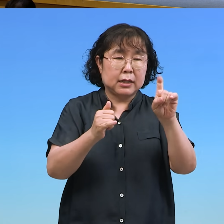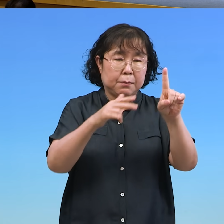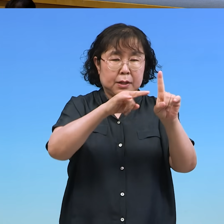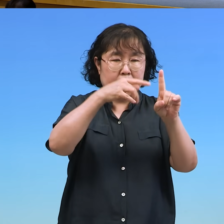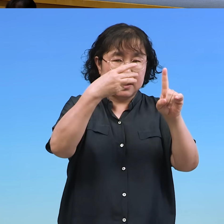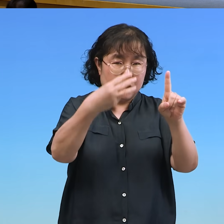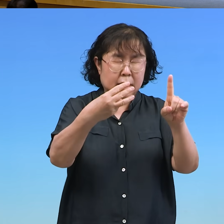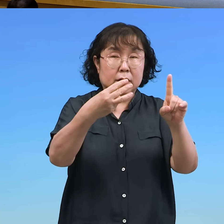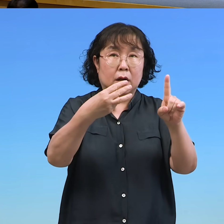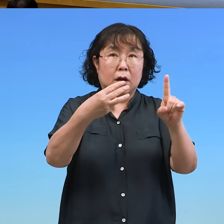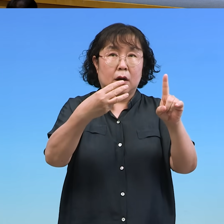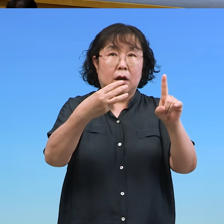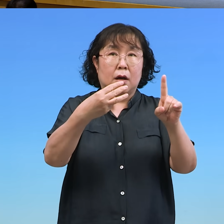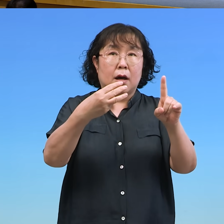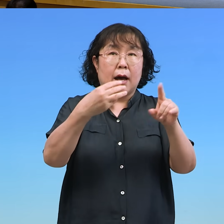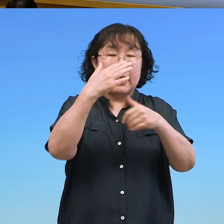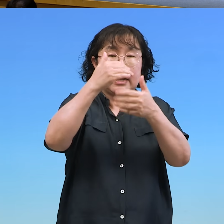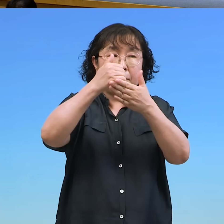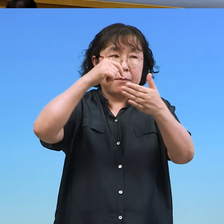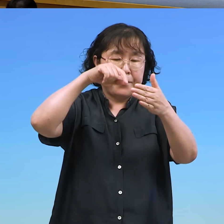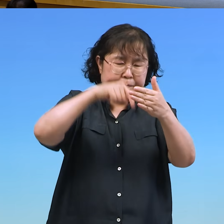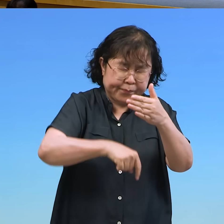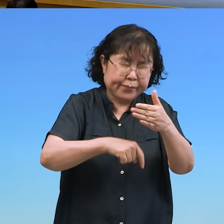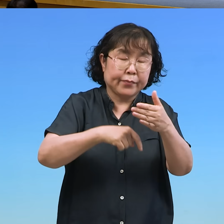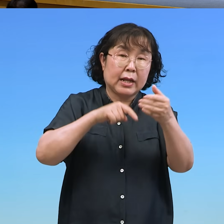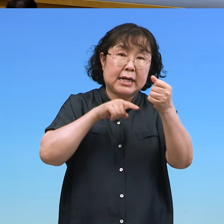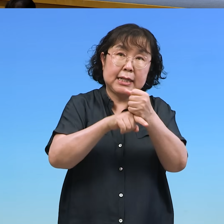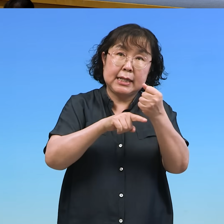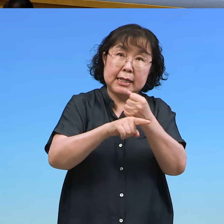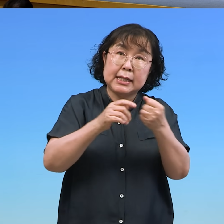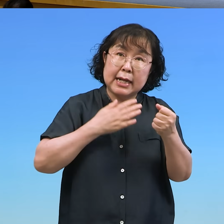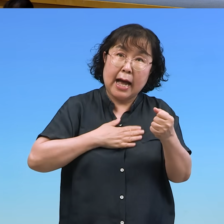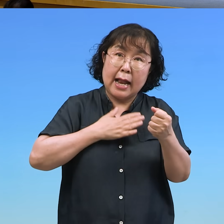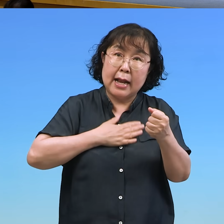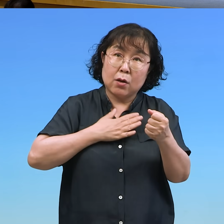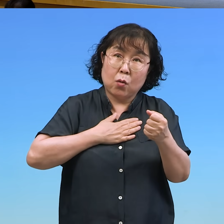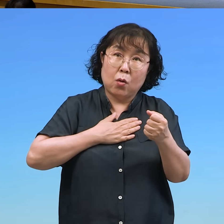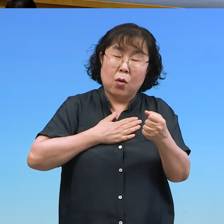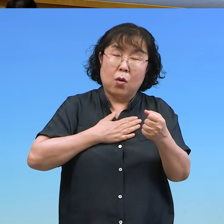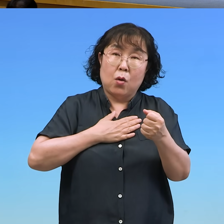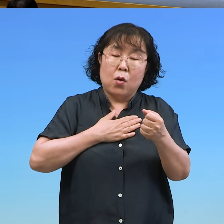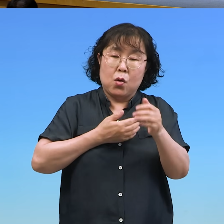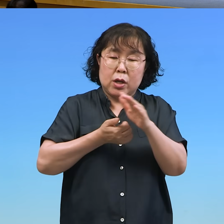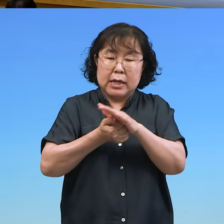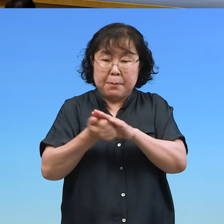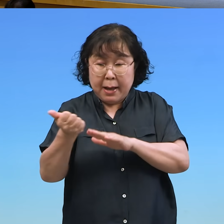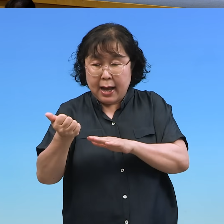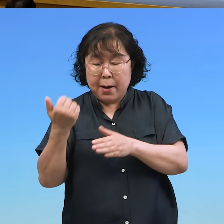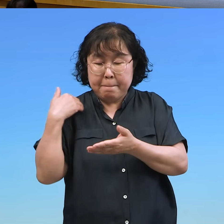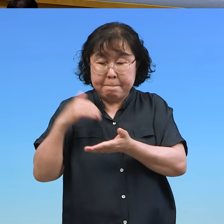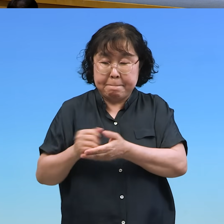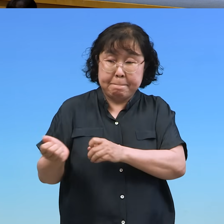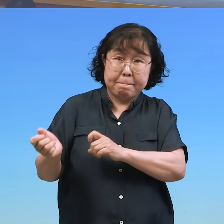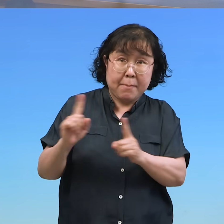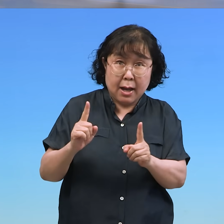알고 희망을 회복하게 됐다 하면 반드시 거기에는 감사가 회복이 되는 거예요.